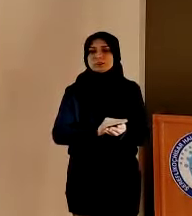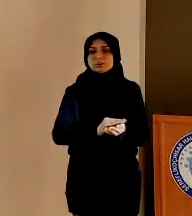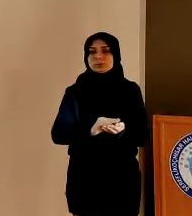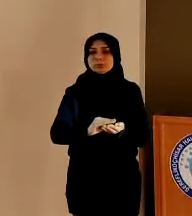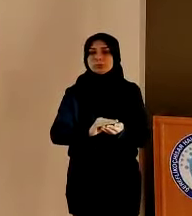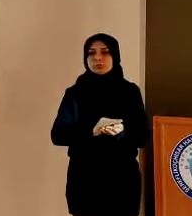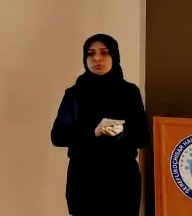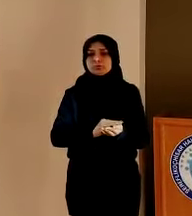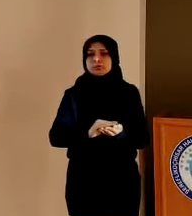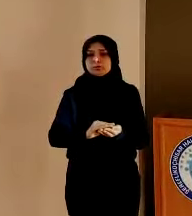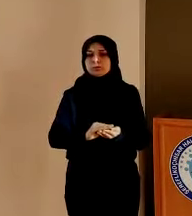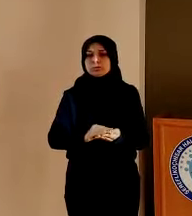sabun,